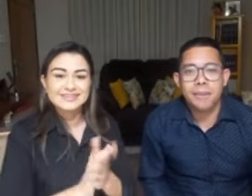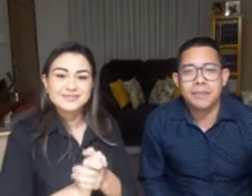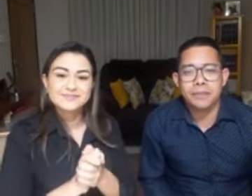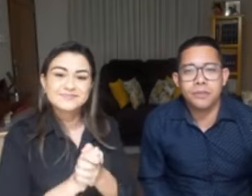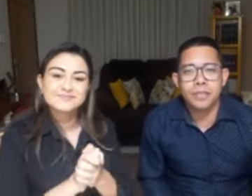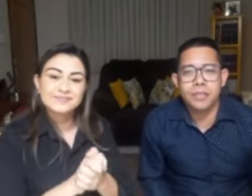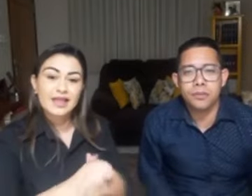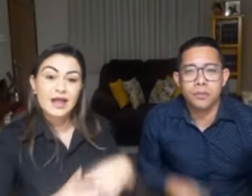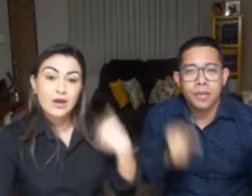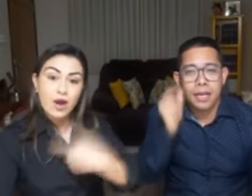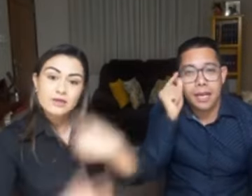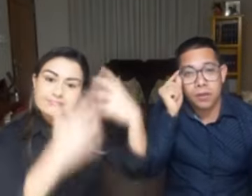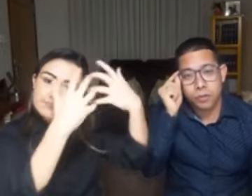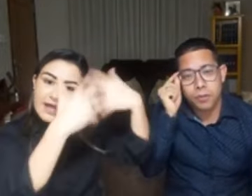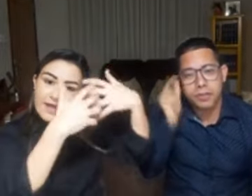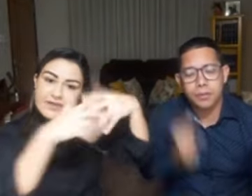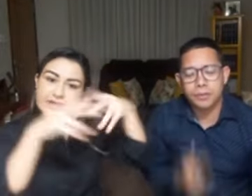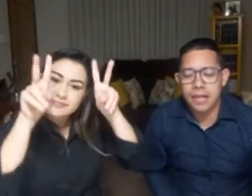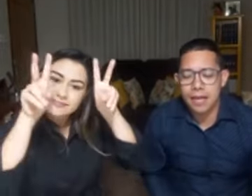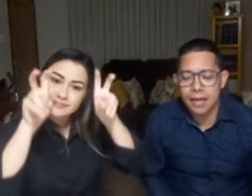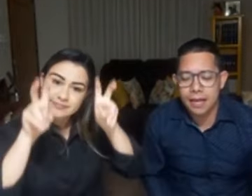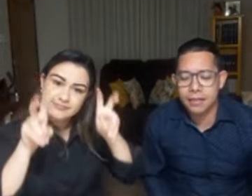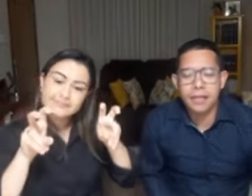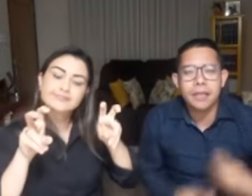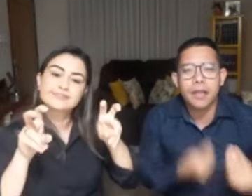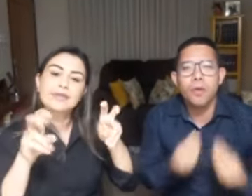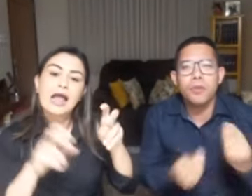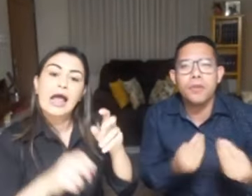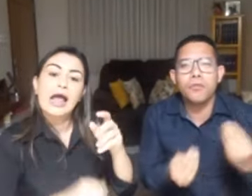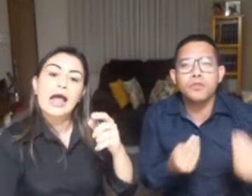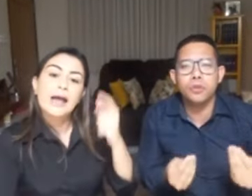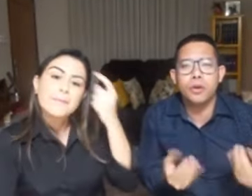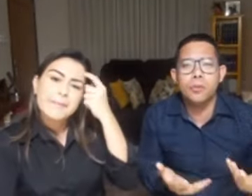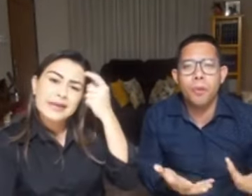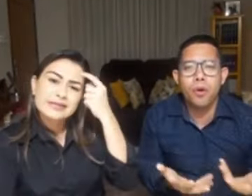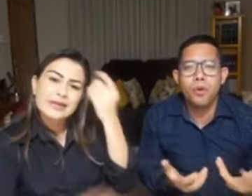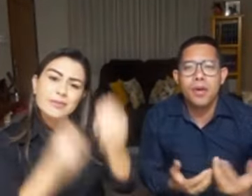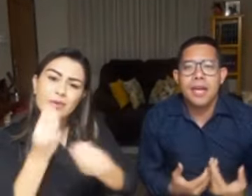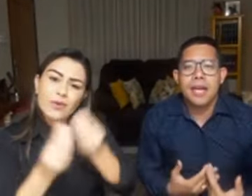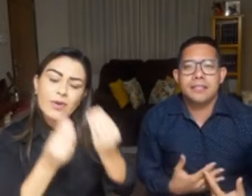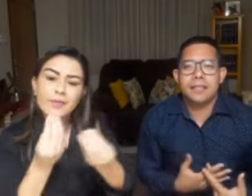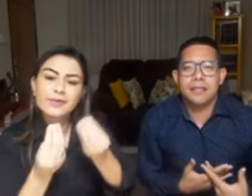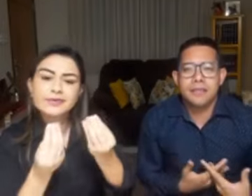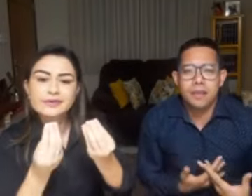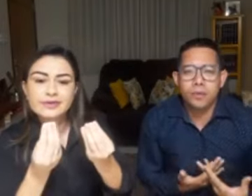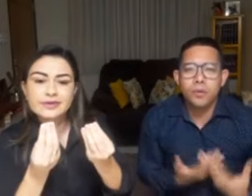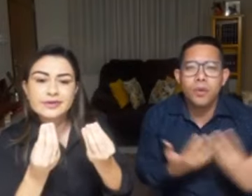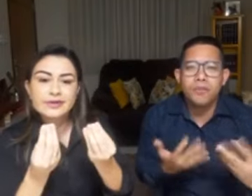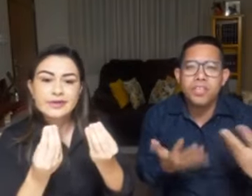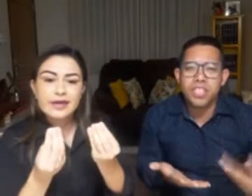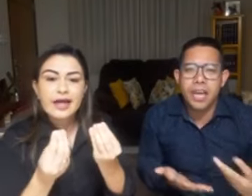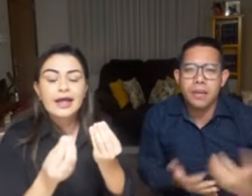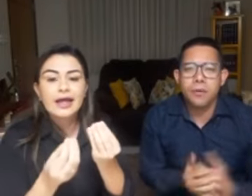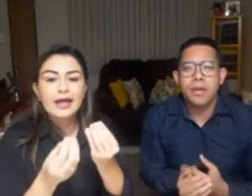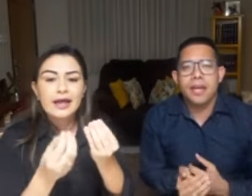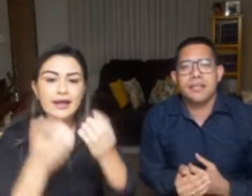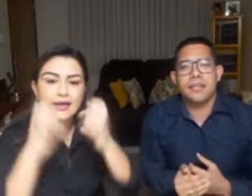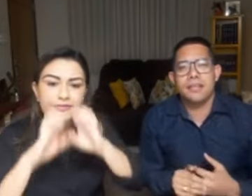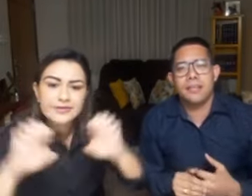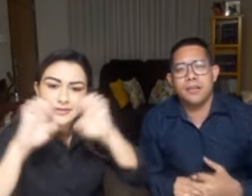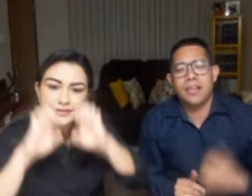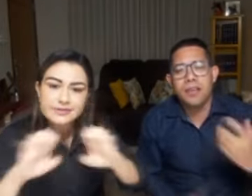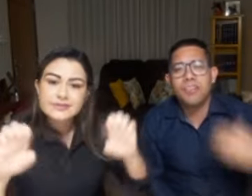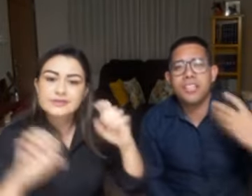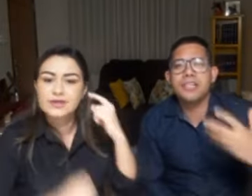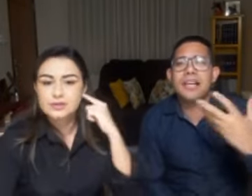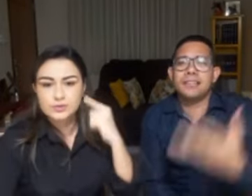E pensando nisso, nós começamos a entender como que funciona um pouco essa questão do evangelho, essa